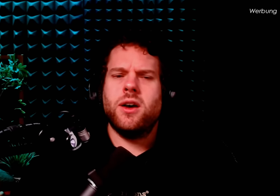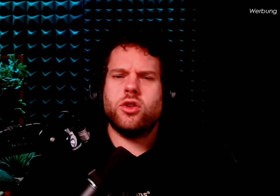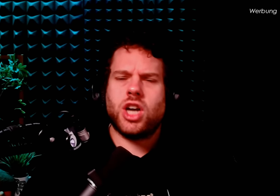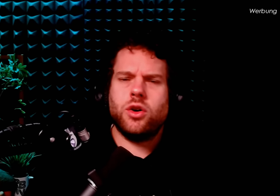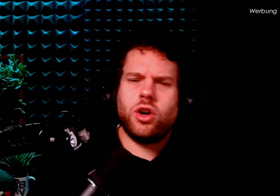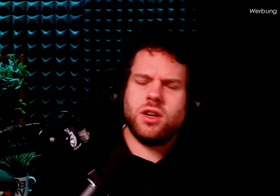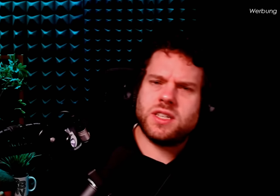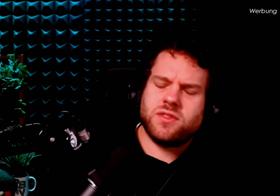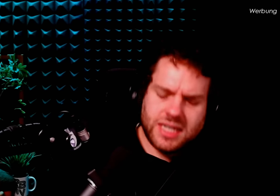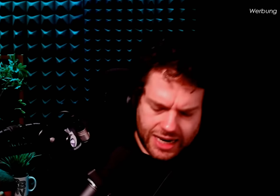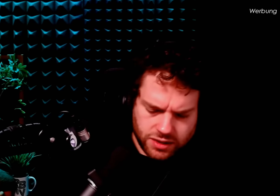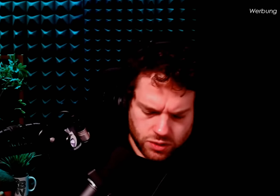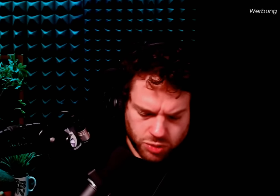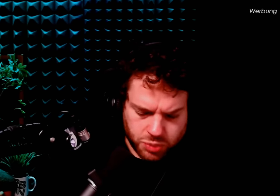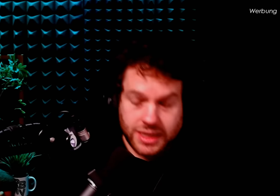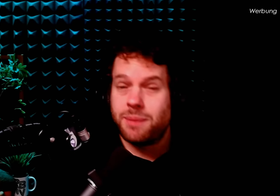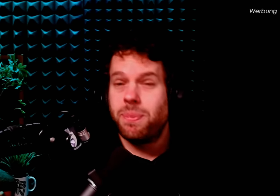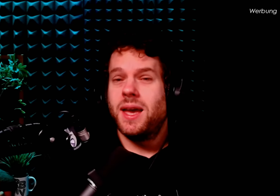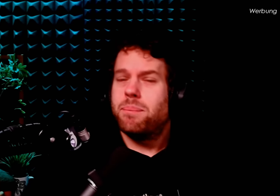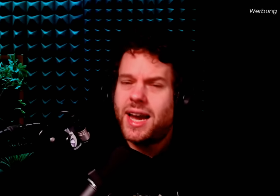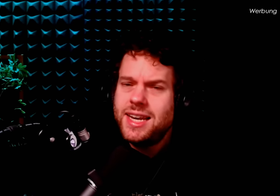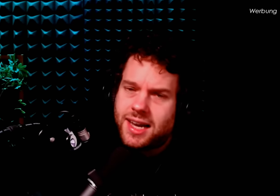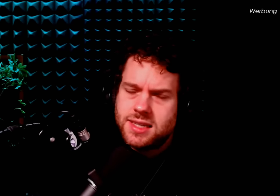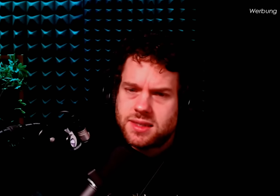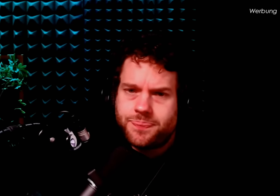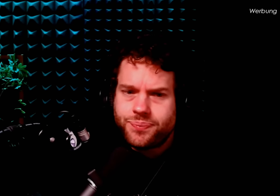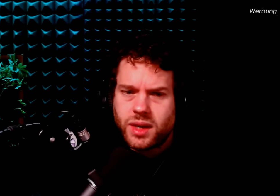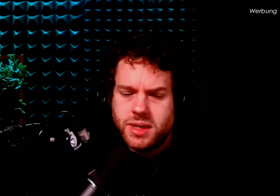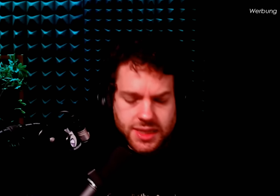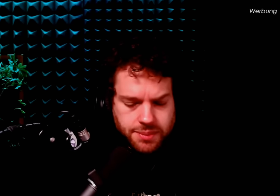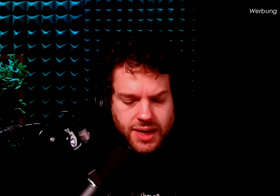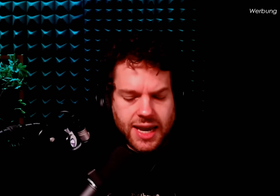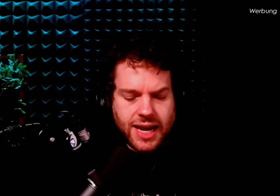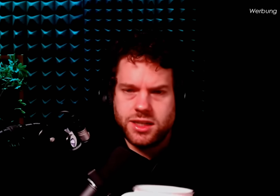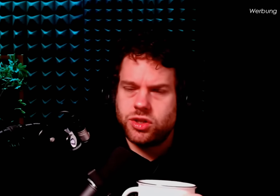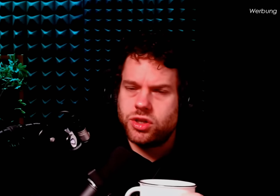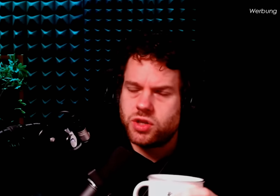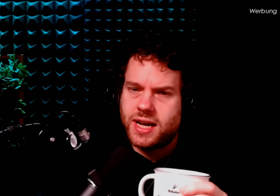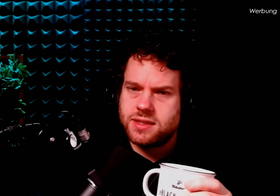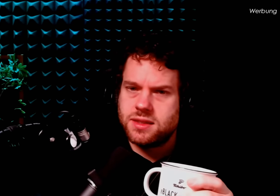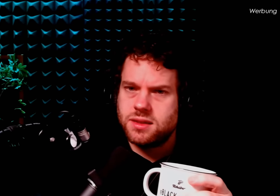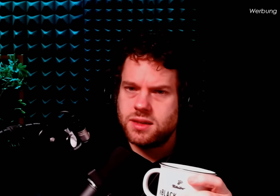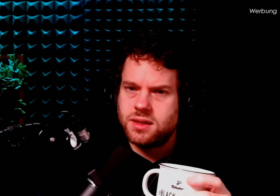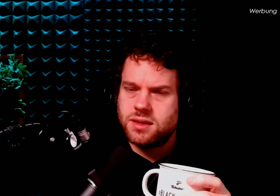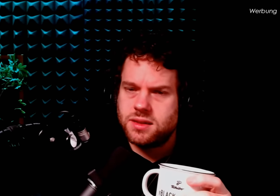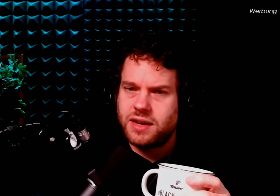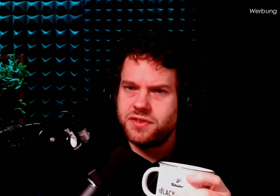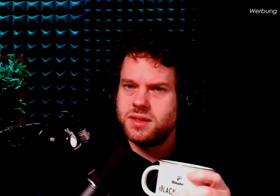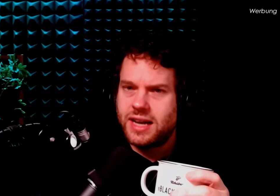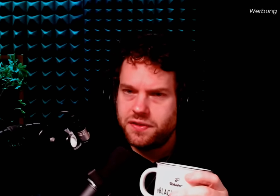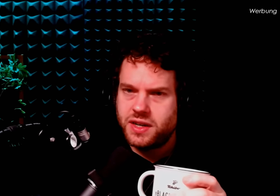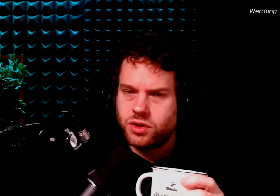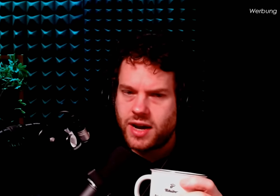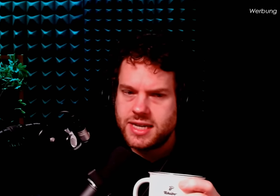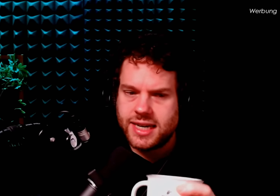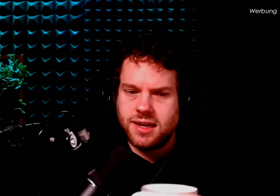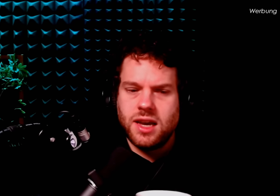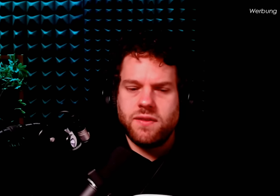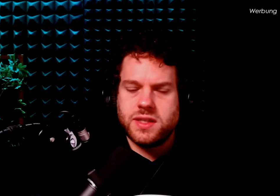Und schauen könnten, was wir hier alles so zu besprechen haben. Meine Reise mit dem herrlichen schwarzen Saft Kaffee wird weitergehen. Wir